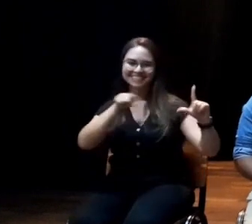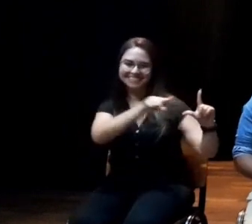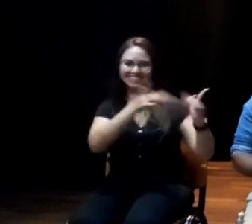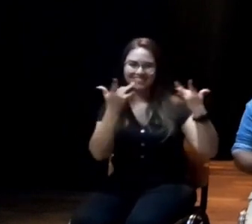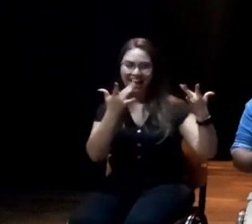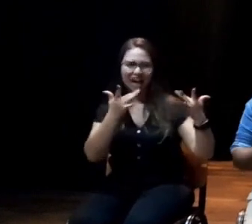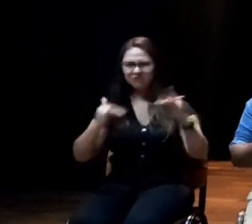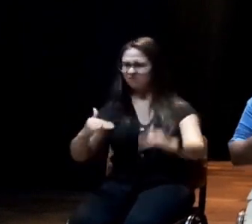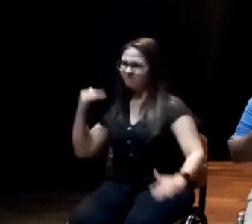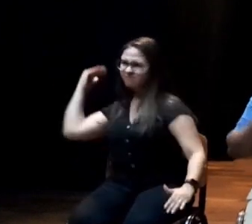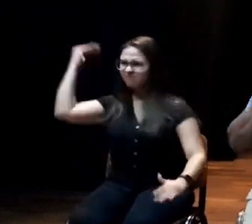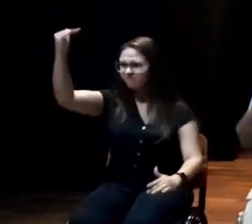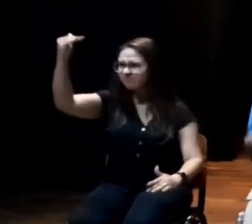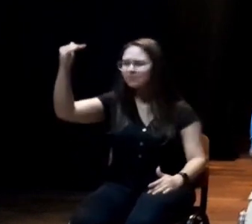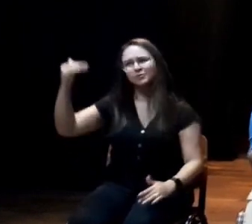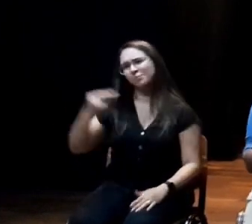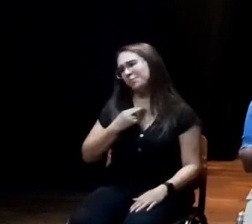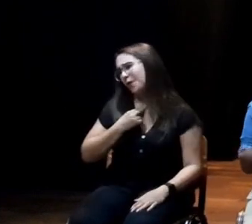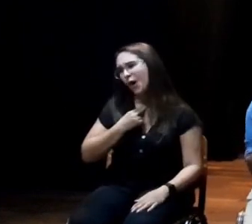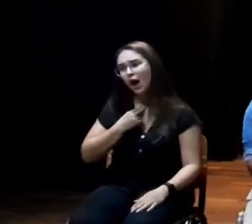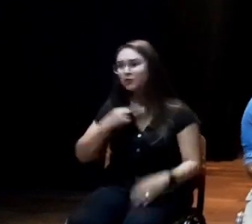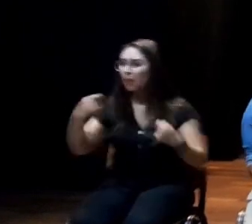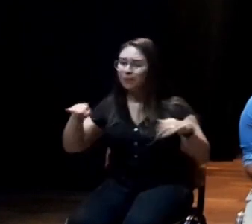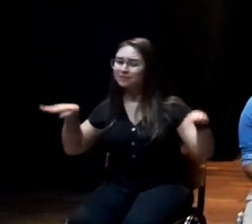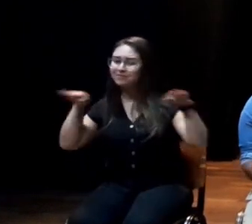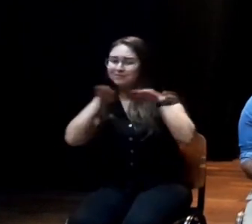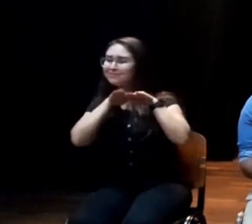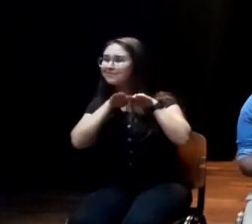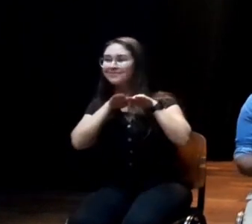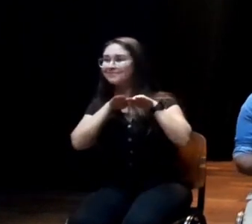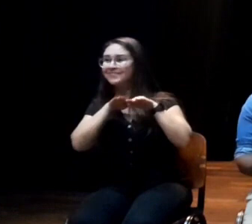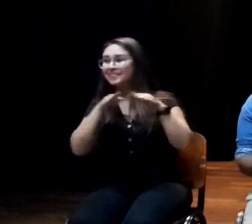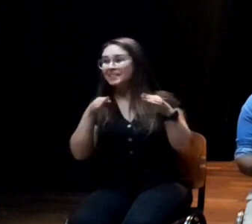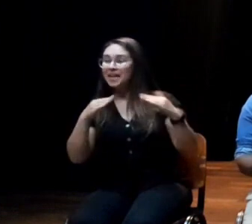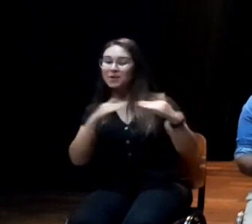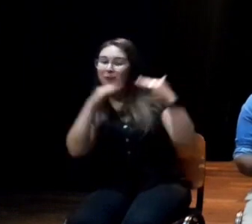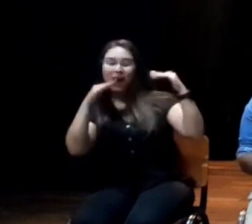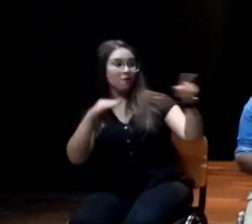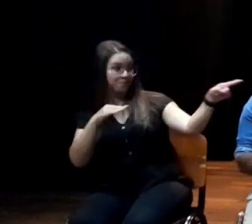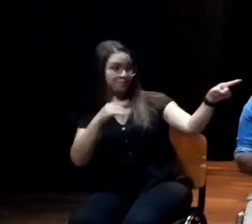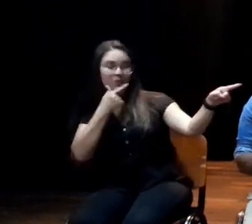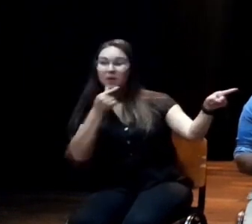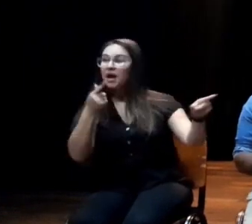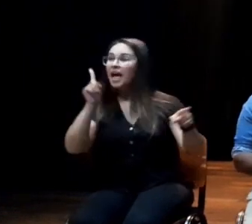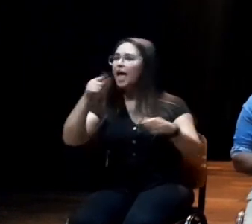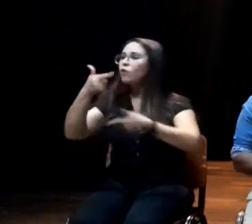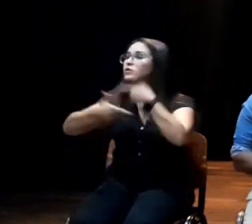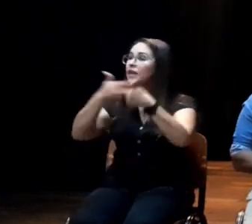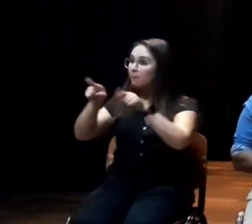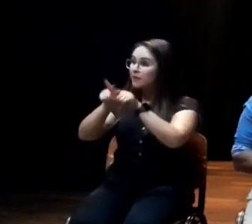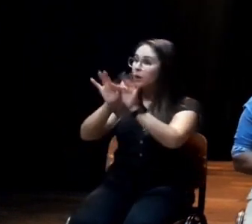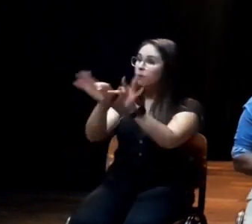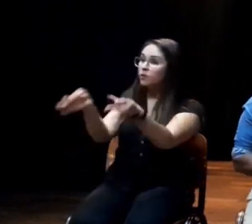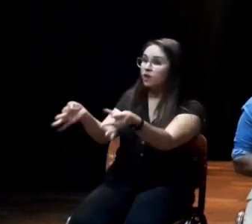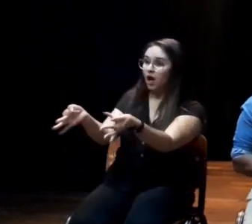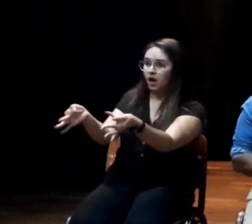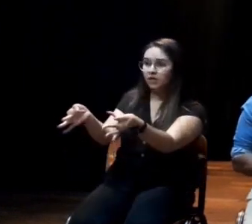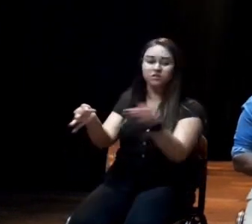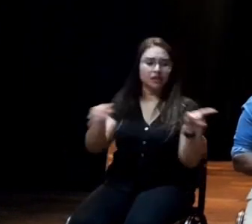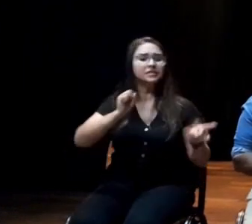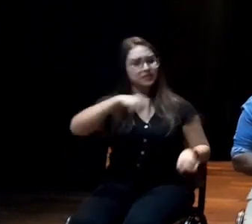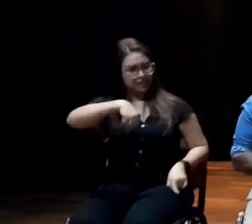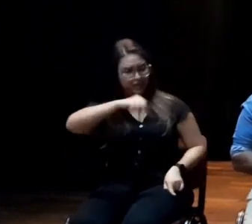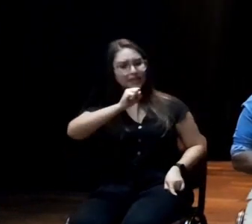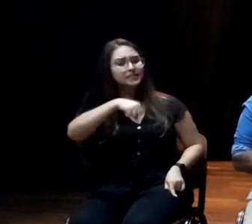Eu não posso ser mais... Eu estou a serviço daquela cena. É um trabalho de humildade também, né?